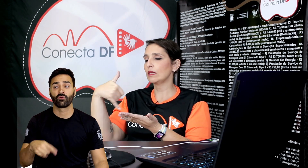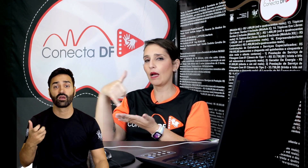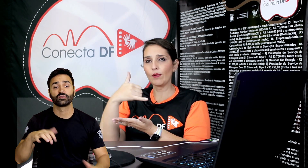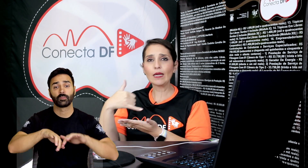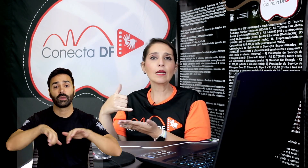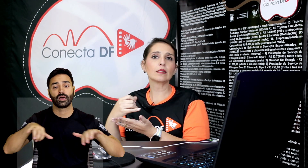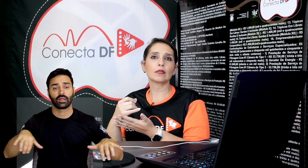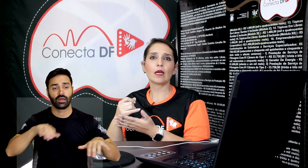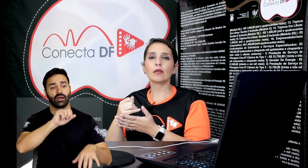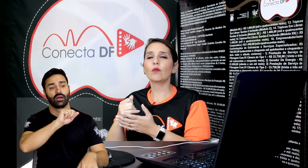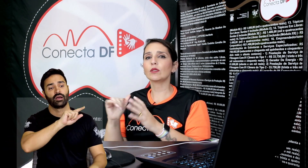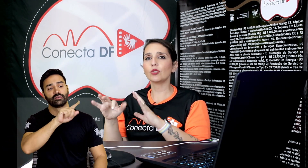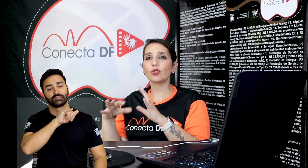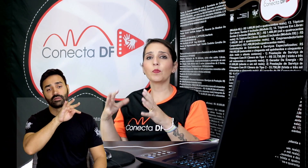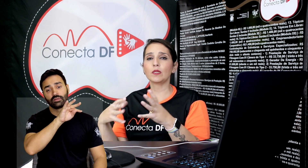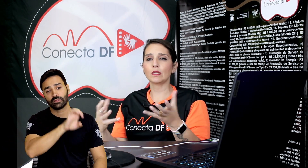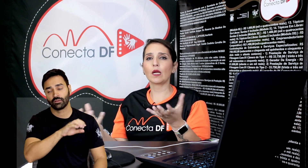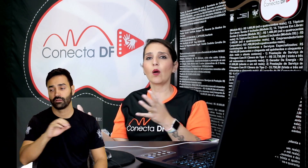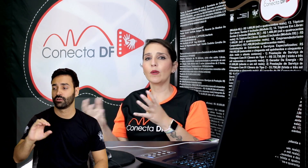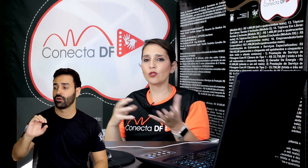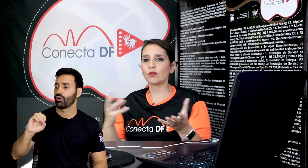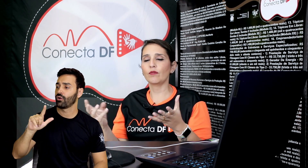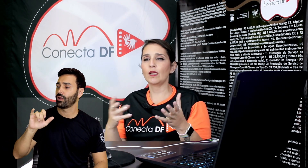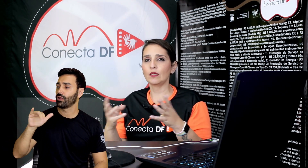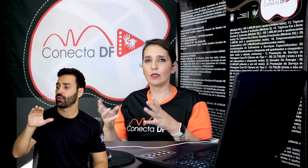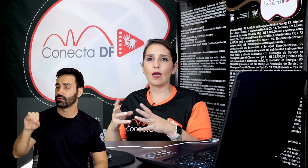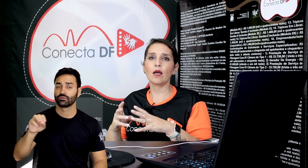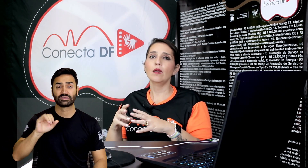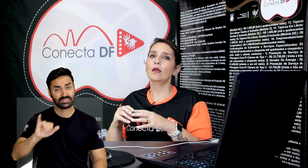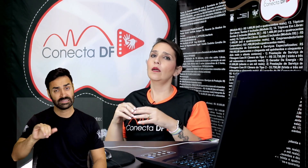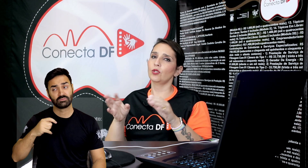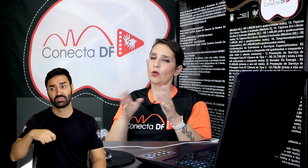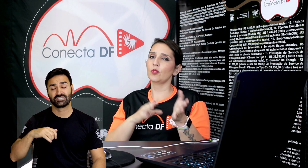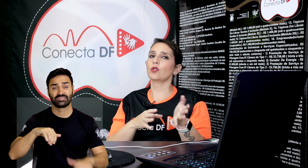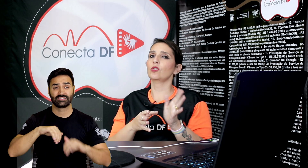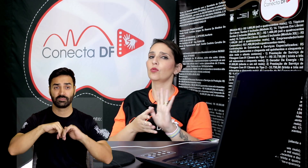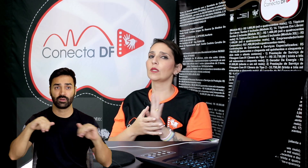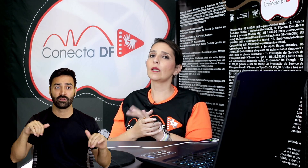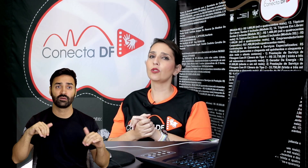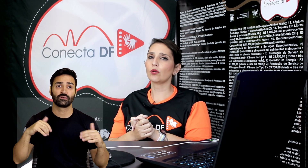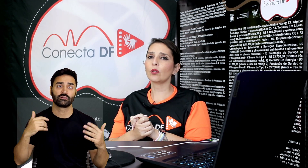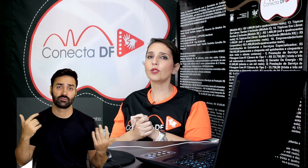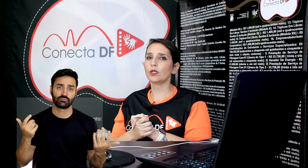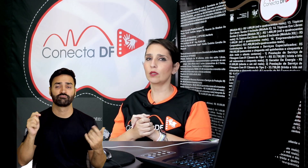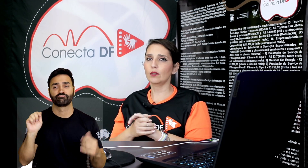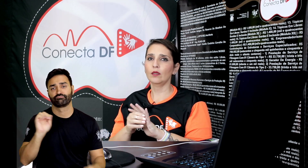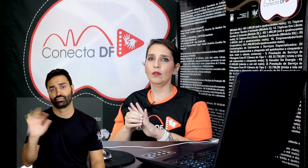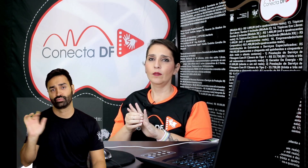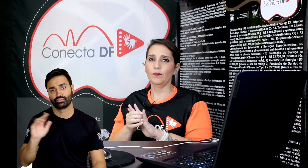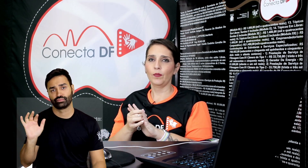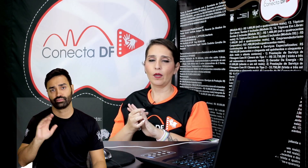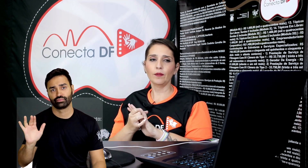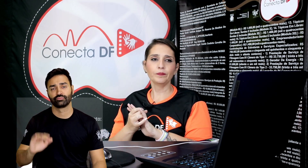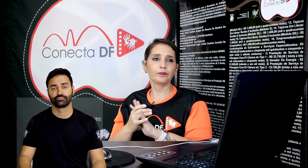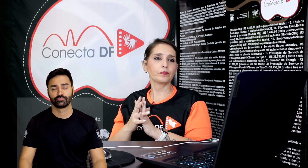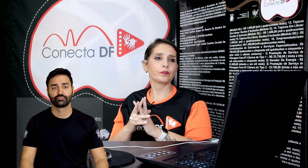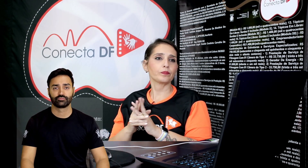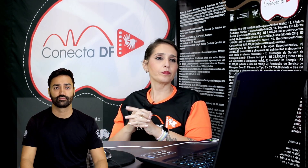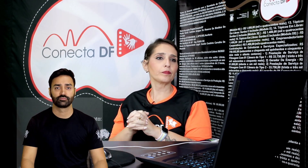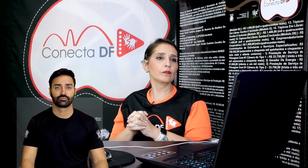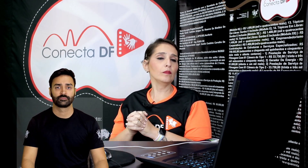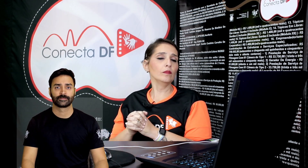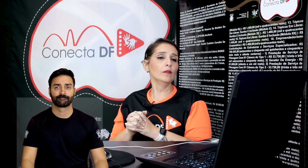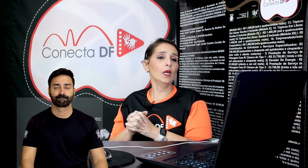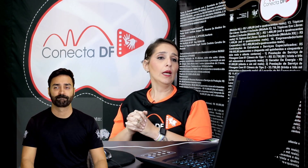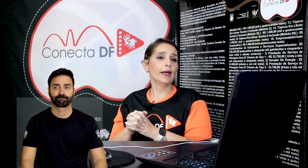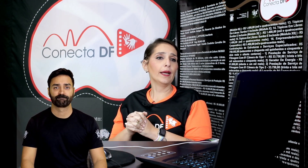O sinal é esse. Aí, quando a gente precisa realmente diferenciar, geralmente a gente usa a datilologia. Tá?